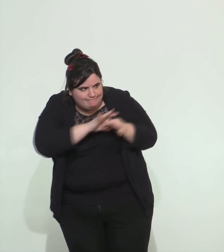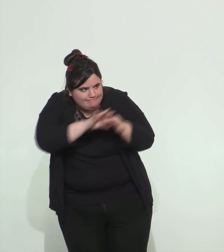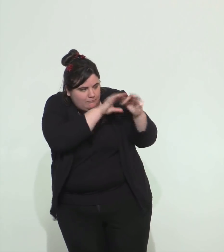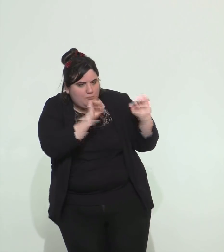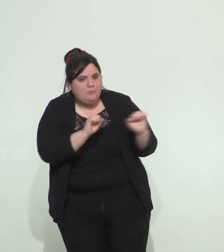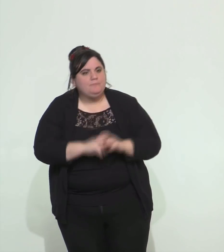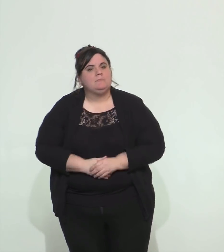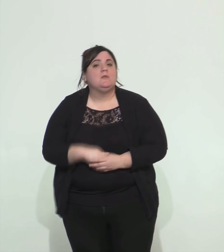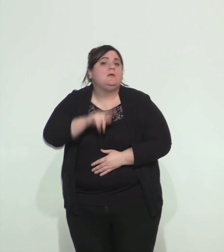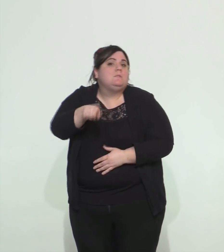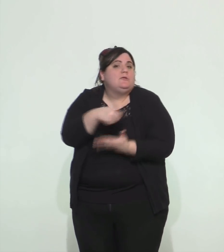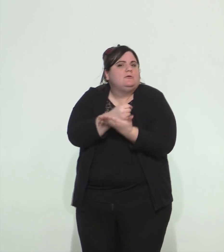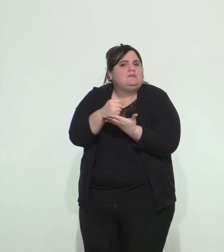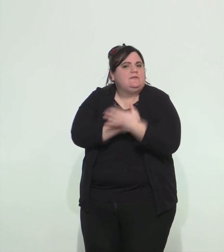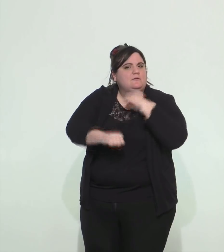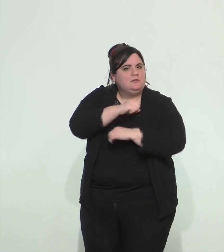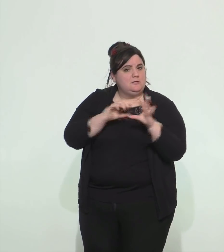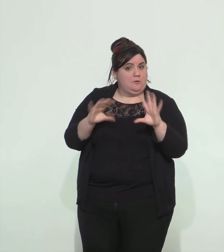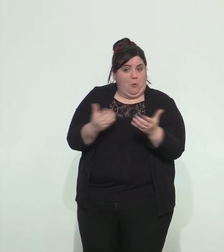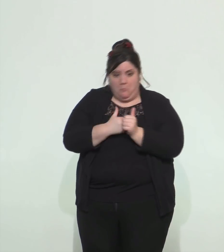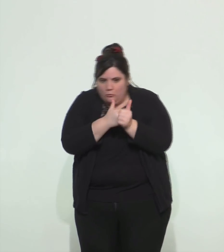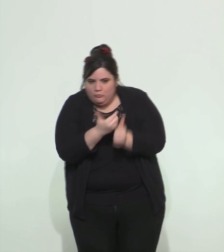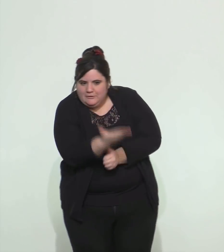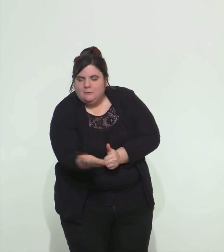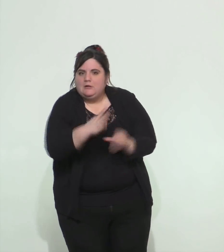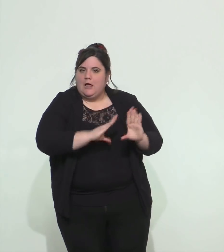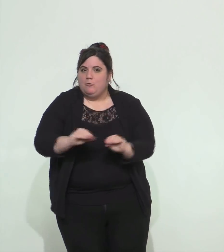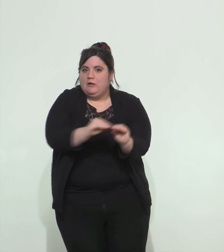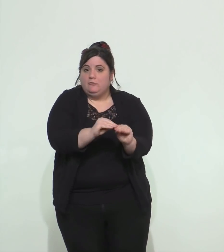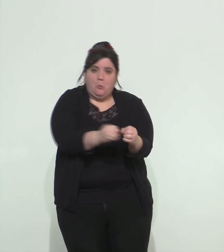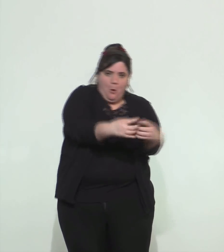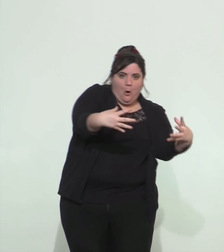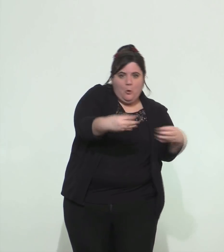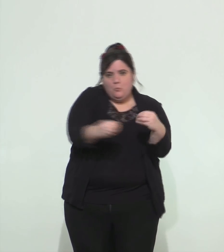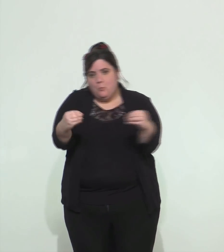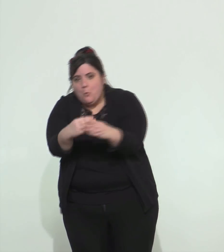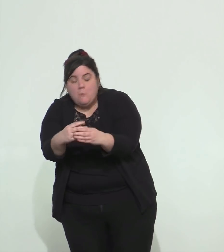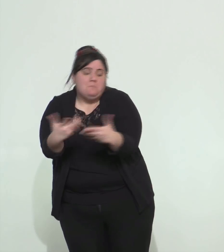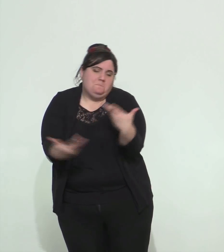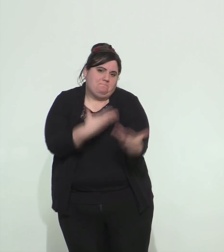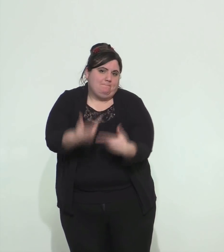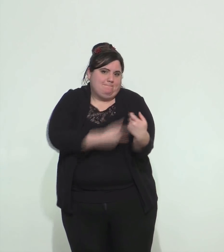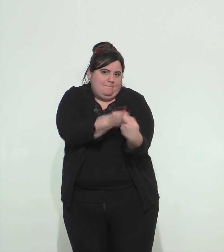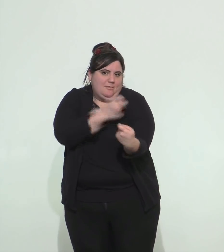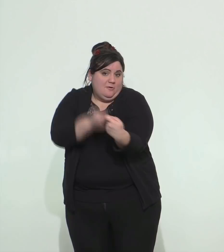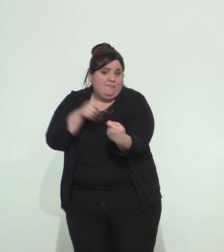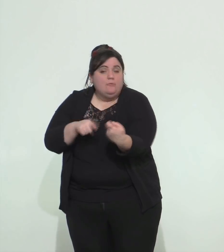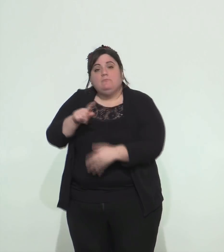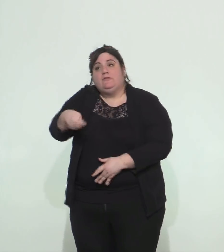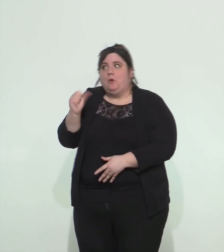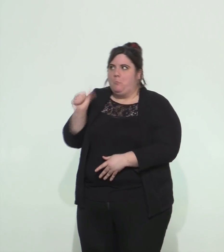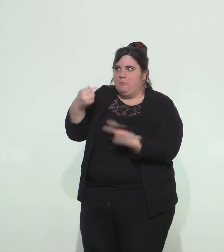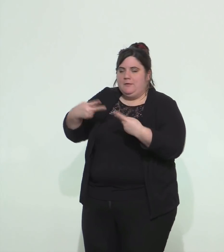la densité de population, mais l'objectif est évidemment de répondre à la demande du Premier ministre. Une question de la Dépêche du